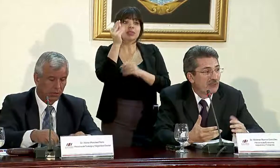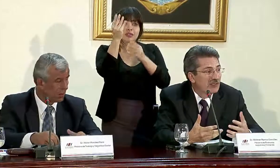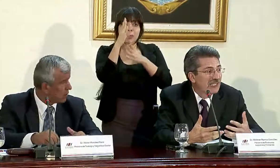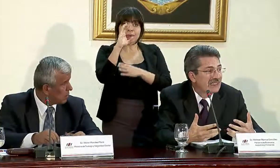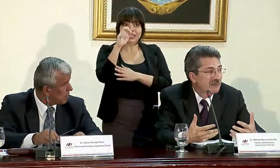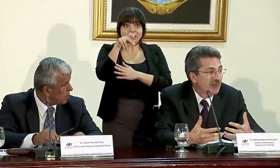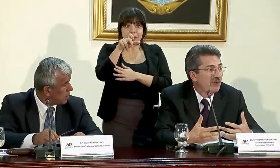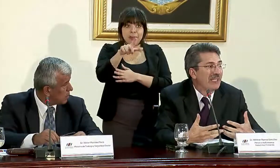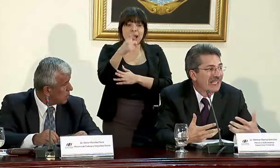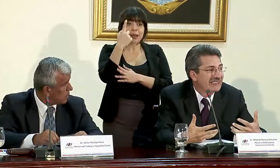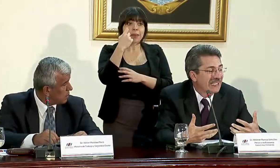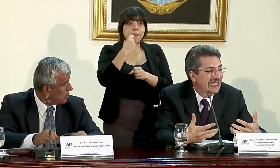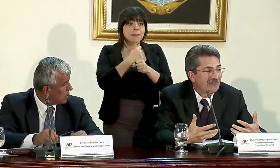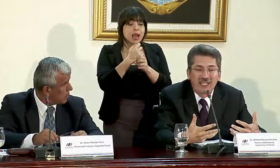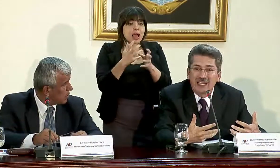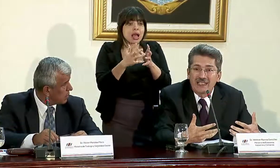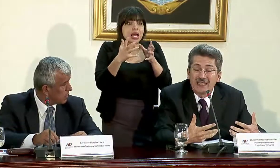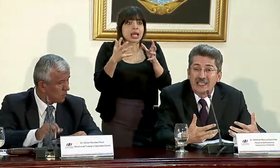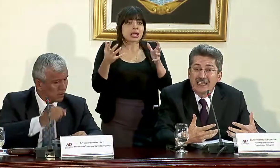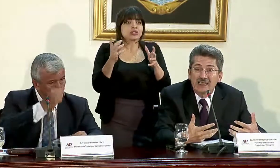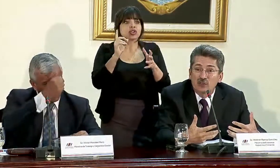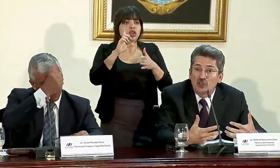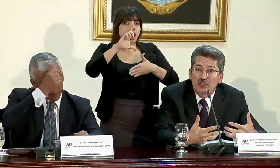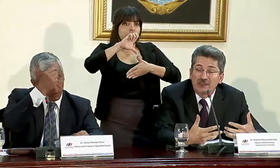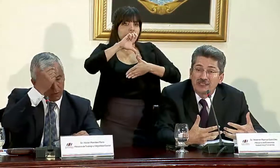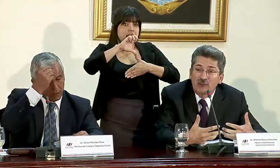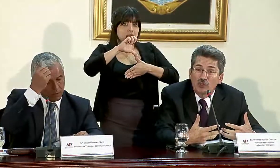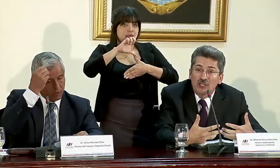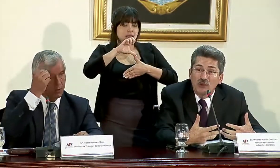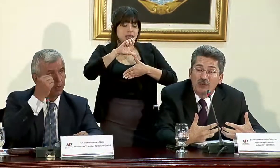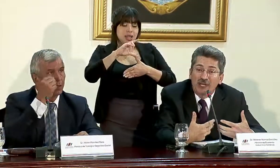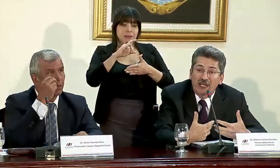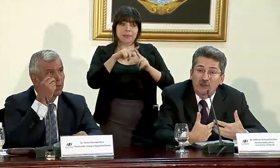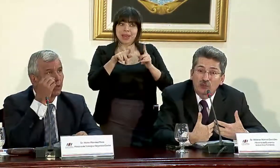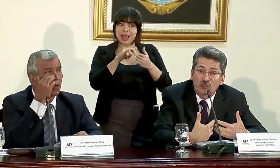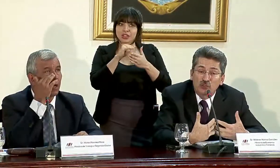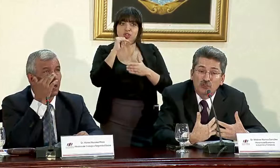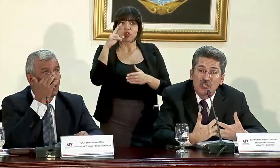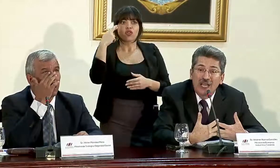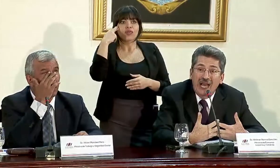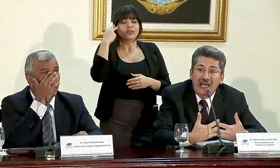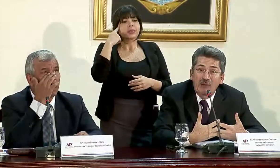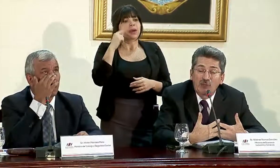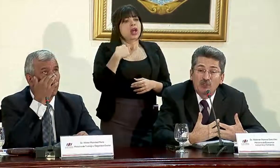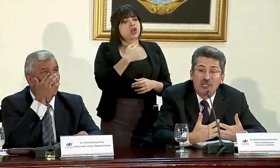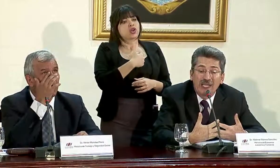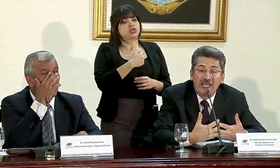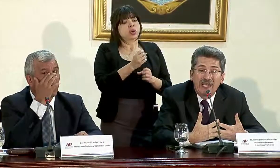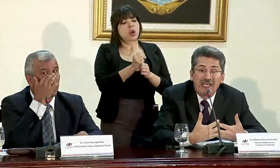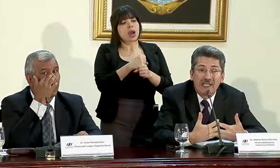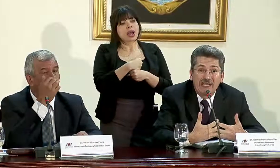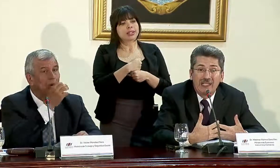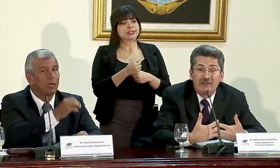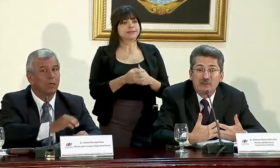de CEPAL donde el desempleo crece en América Latina, y esto no debe ser motivo para que nosotros hagamos,